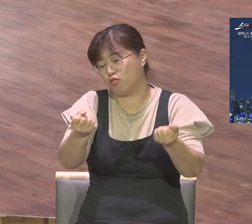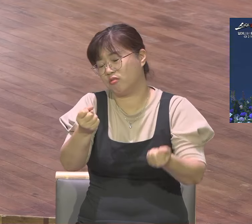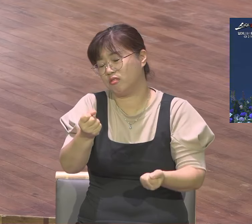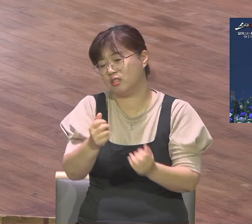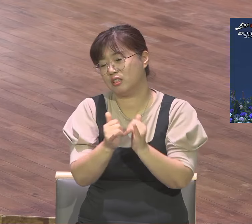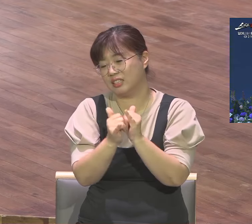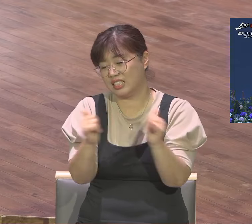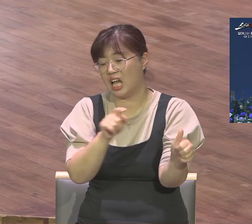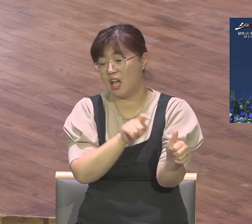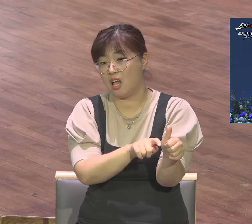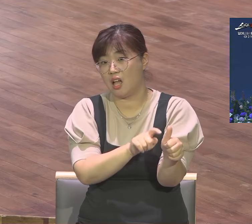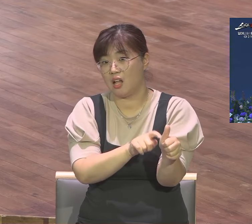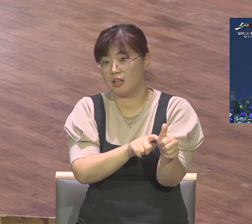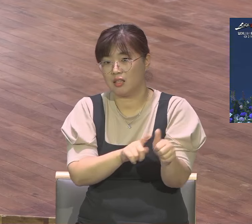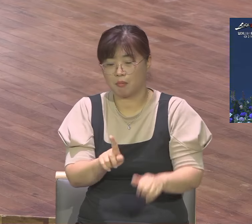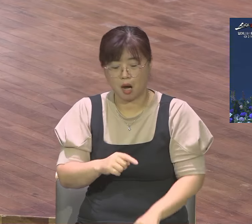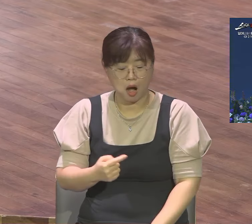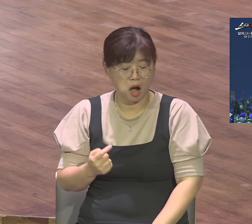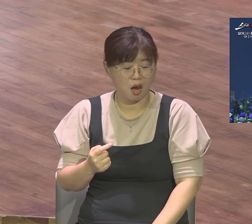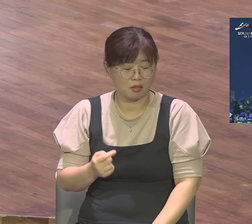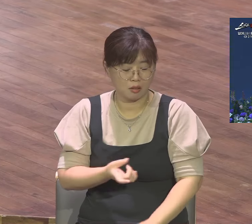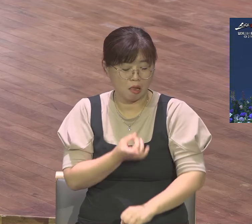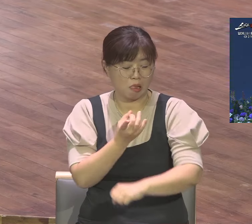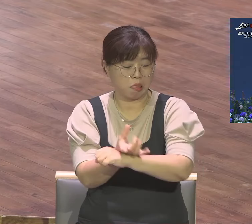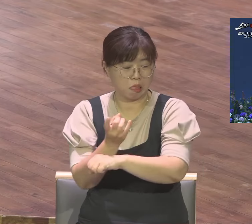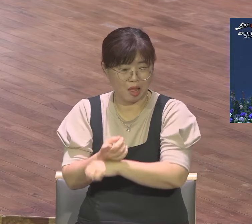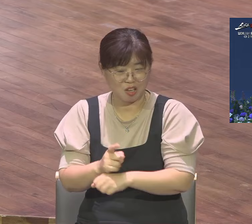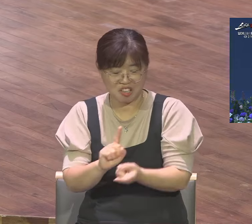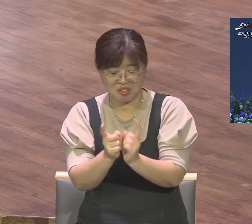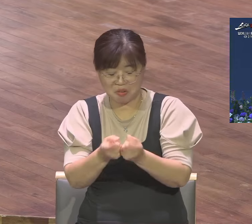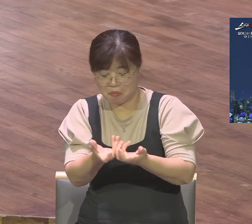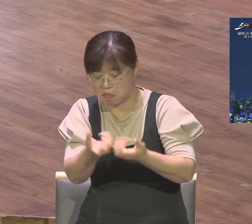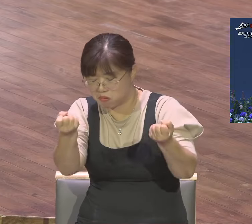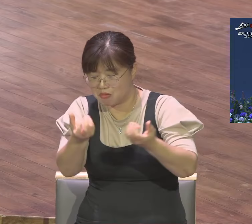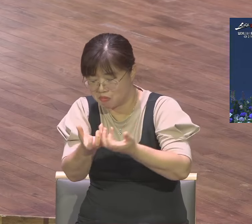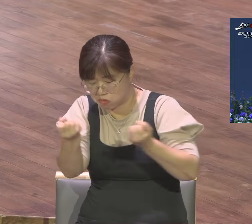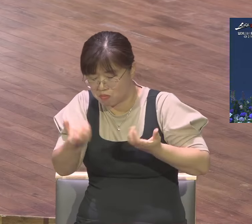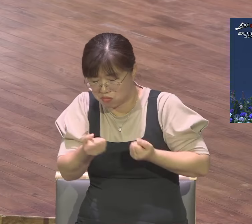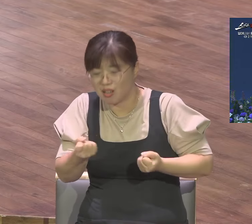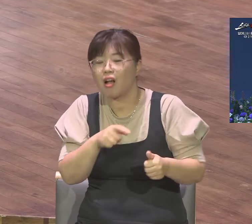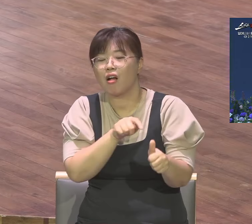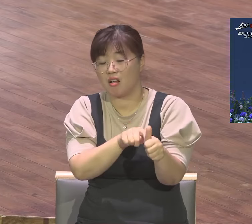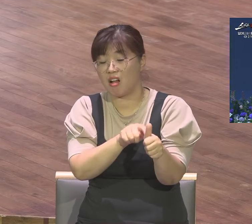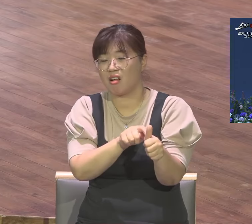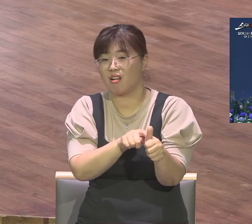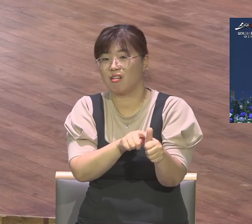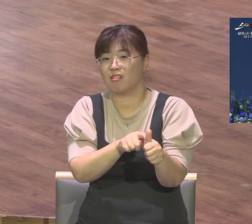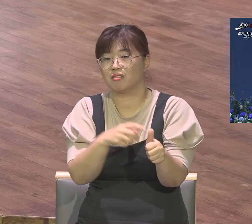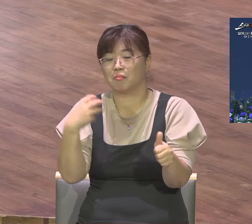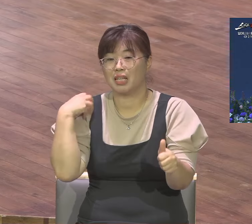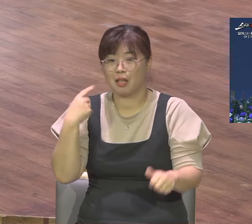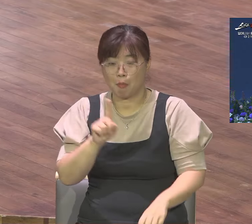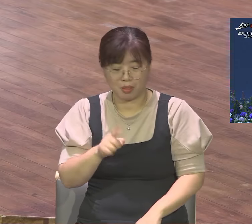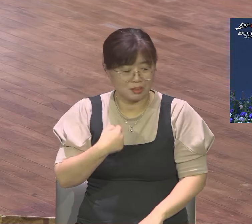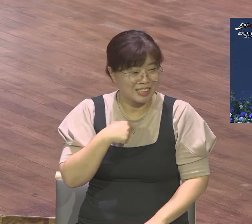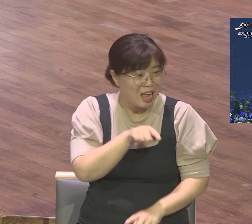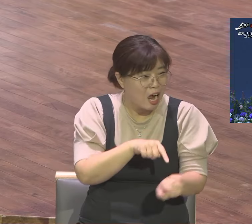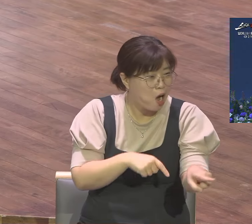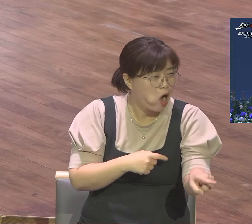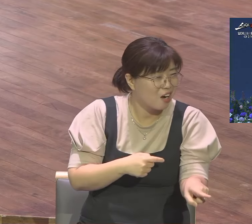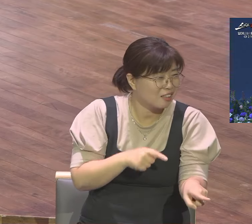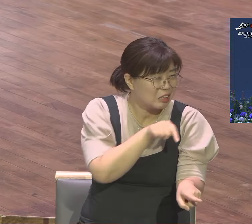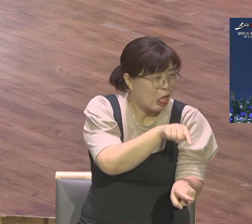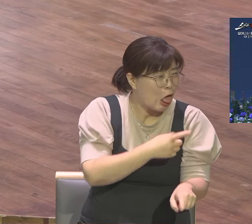응? 그러니까 이간질, 대명사지요. 이간 나누는 거지요. 이 사람에게 이 말하고 저 사람 저 말하고